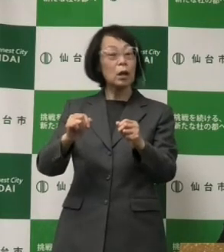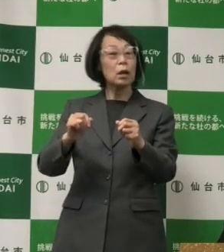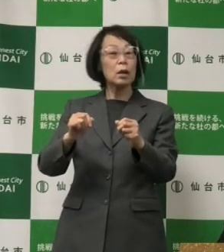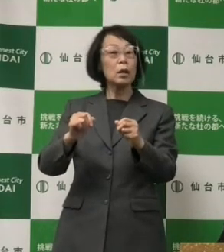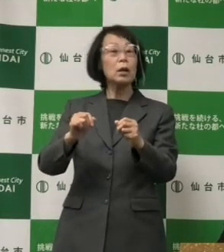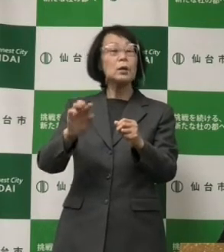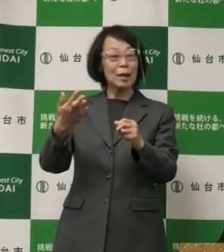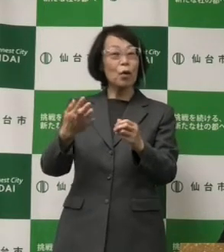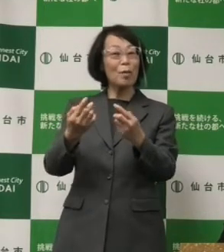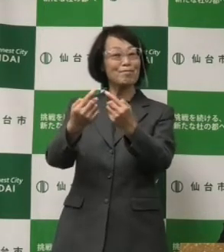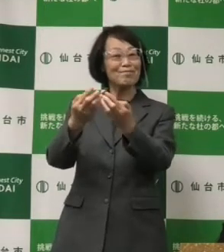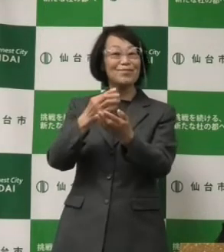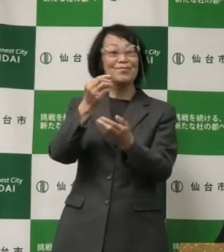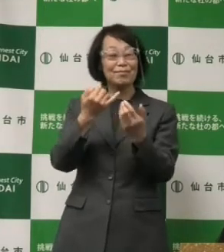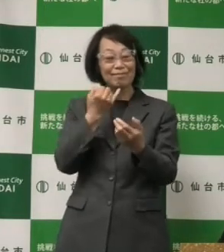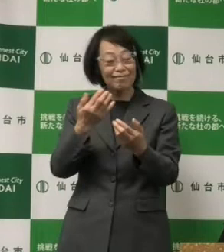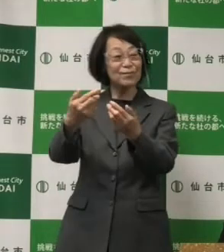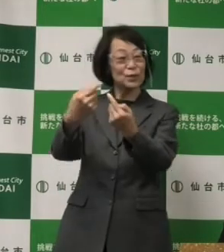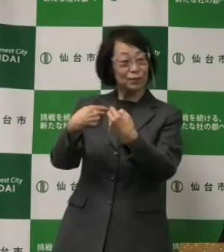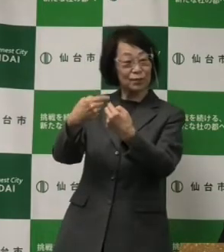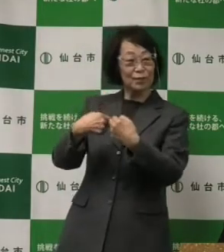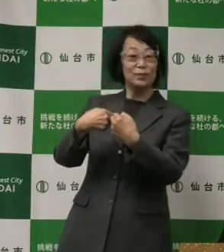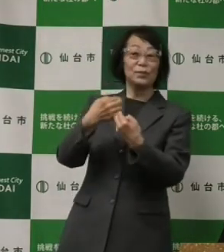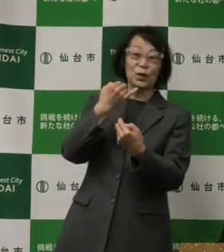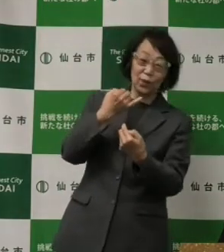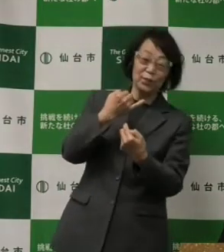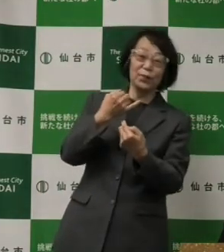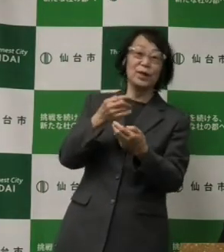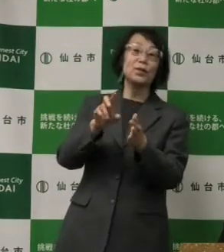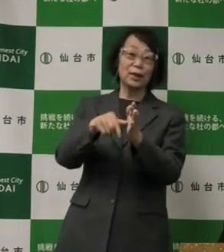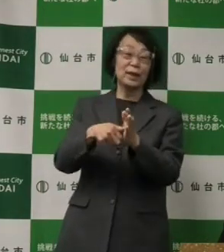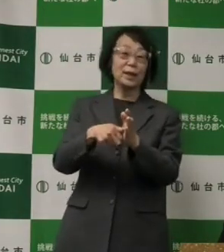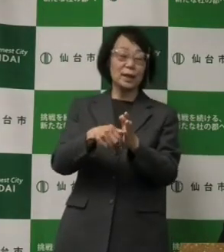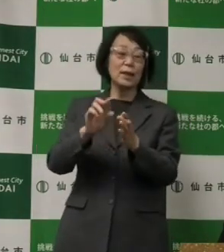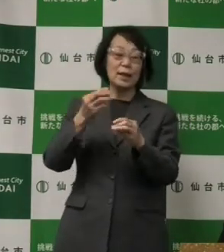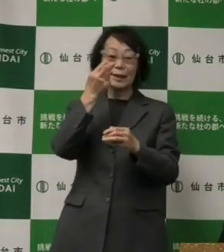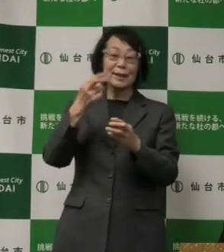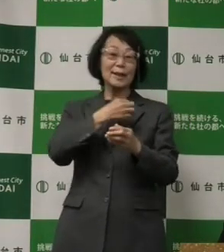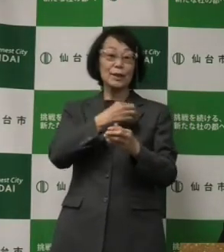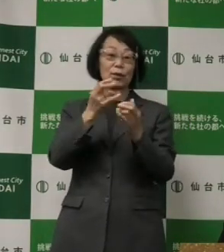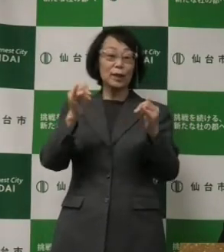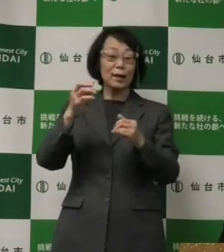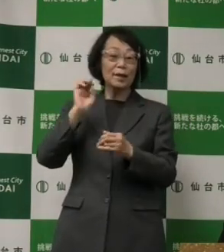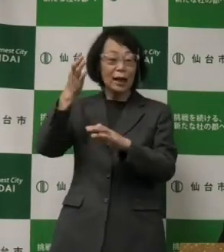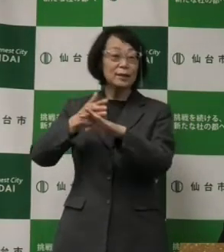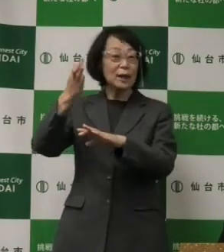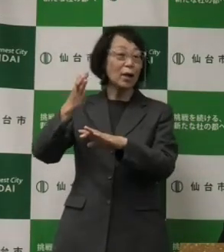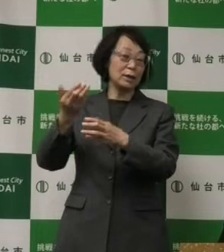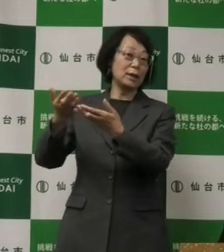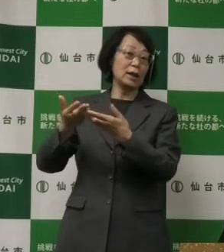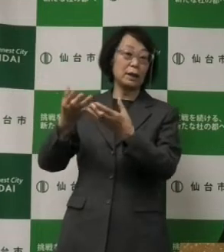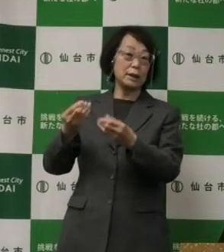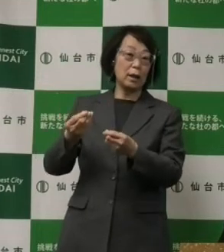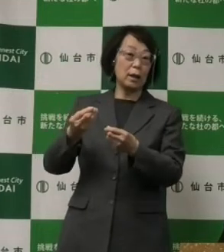たということについては審査員の先生方からは大変感謝をされました。さま